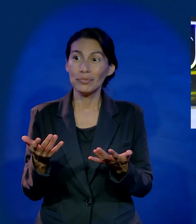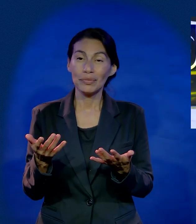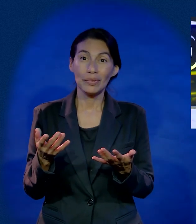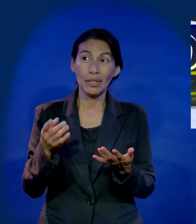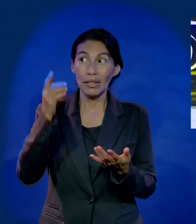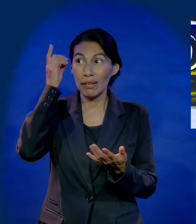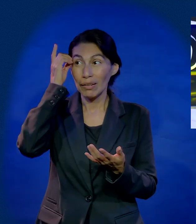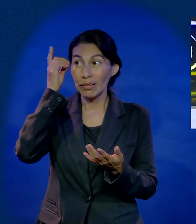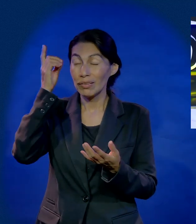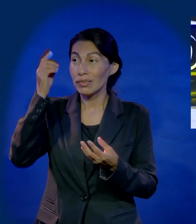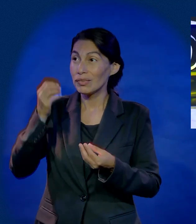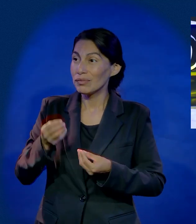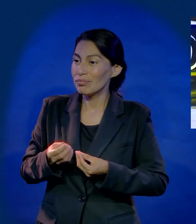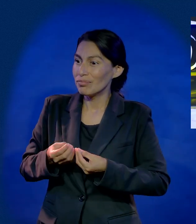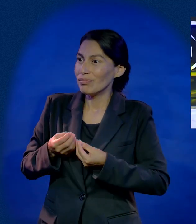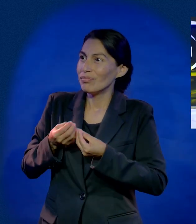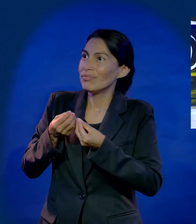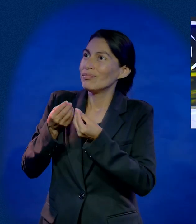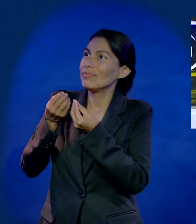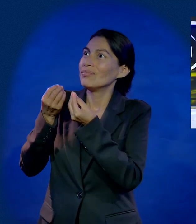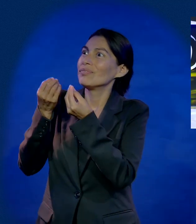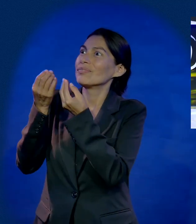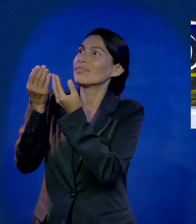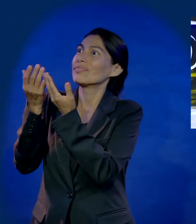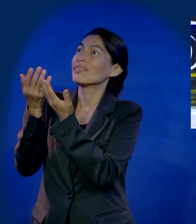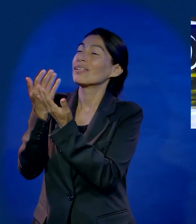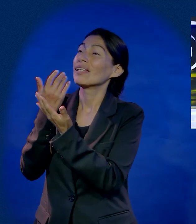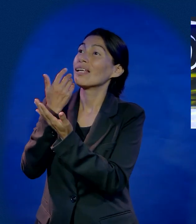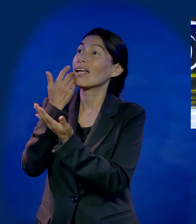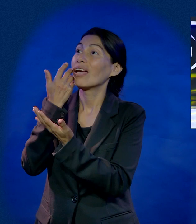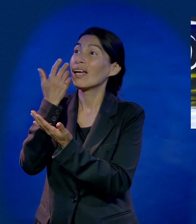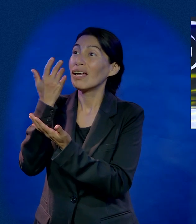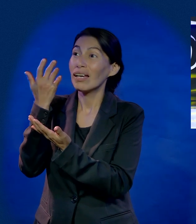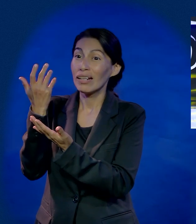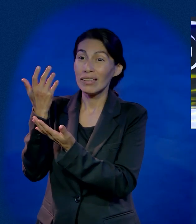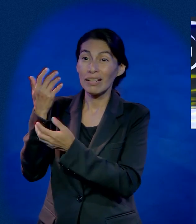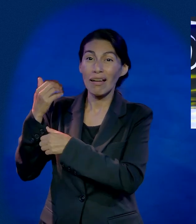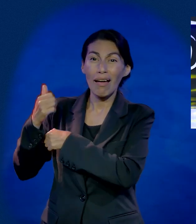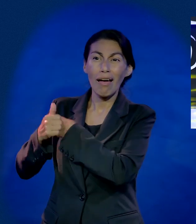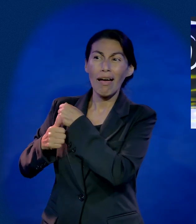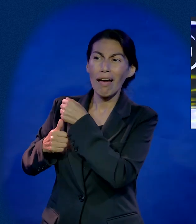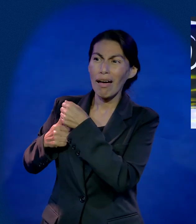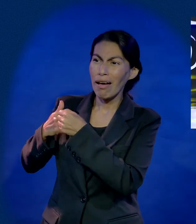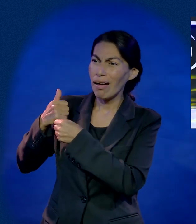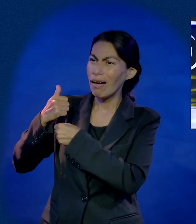Si has buscado ya la forma de entregarte a Dios,